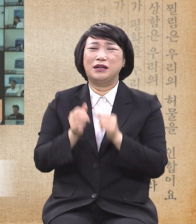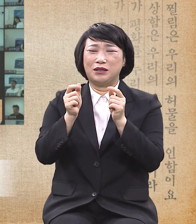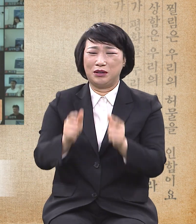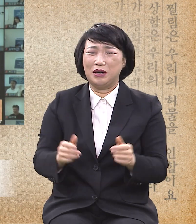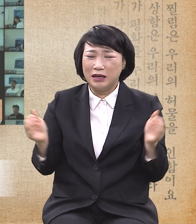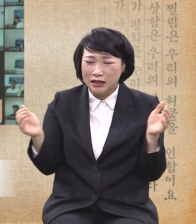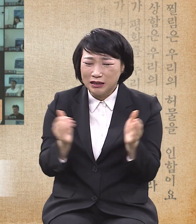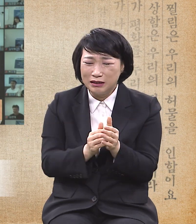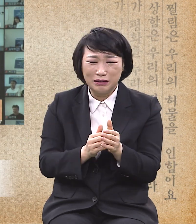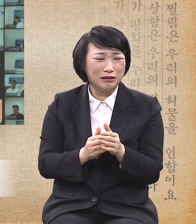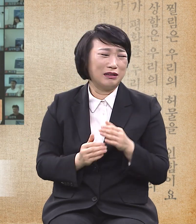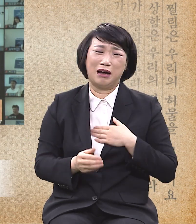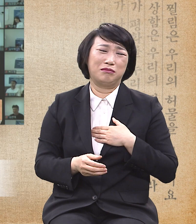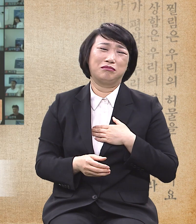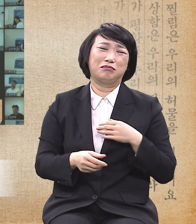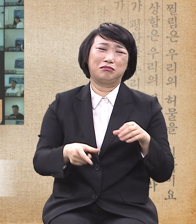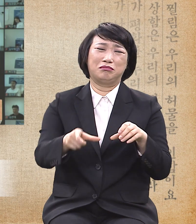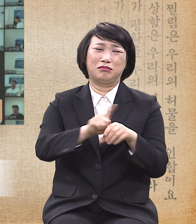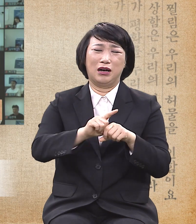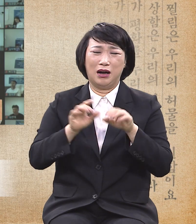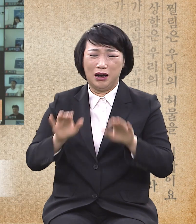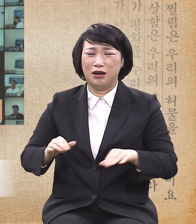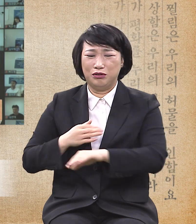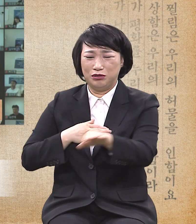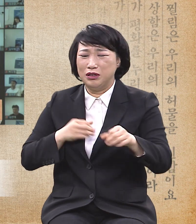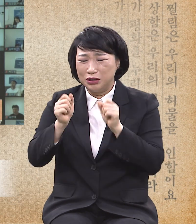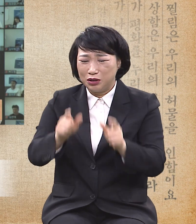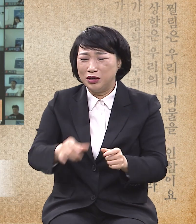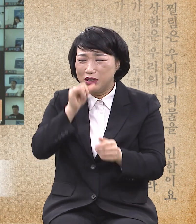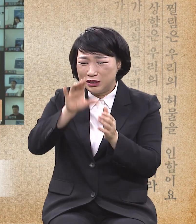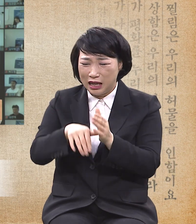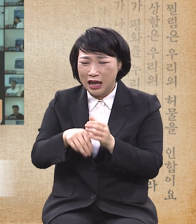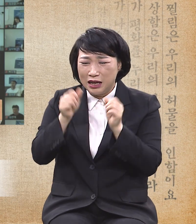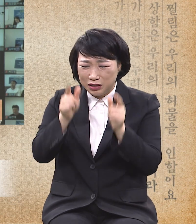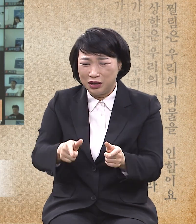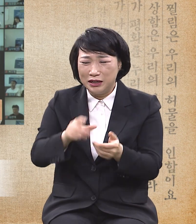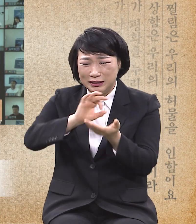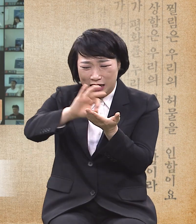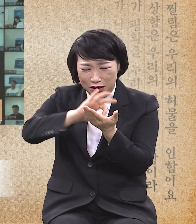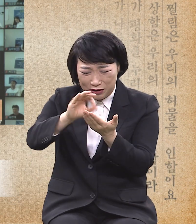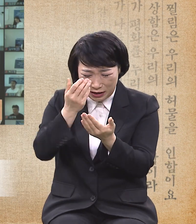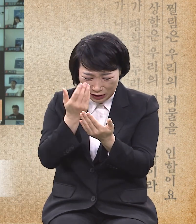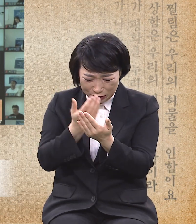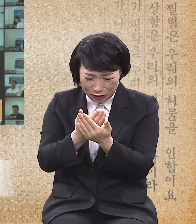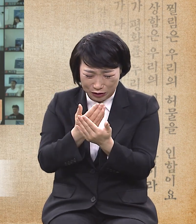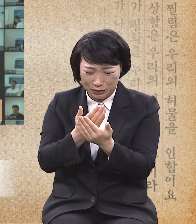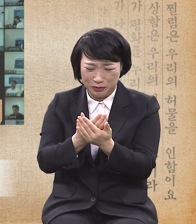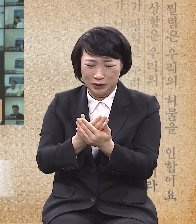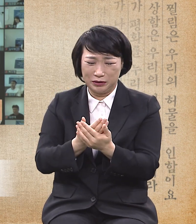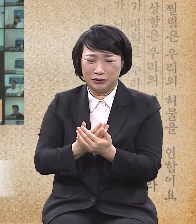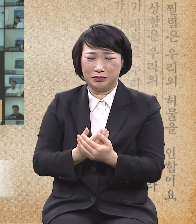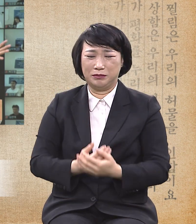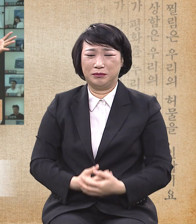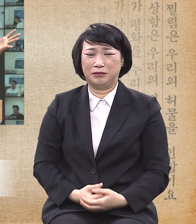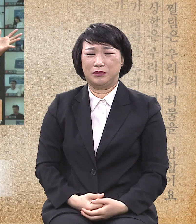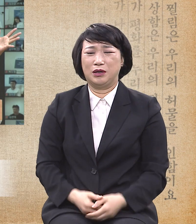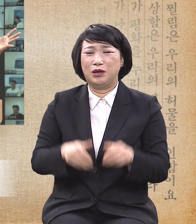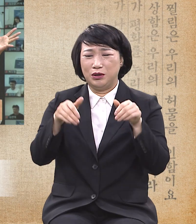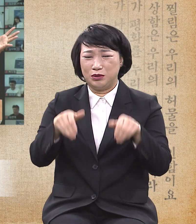기회가 끝나면 기회가 없습니다. 기회가 있을 때 기회를 사용하게 하옵소서.